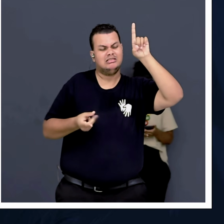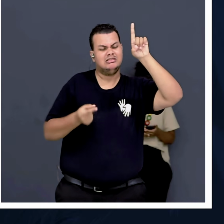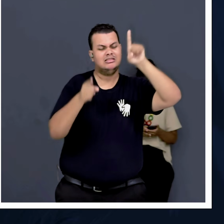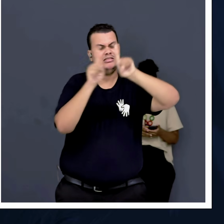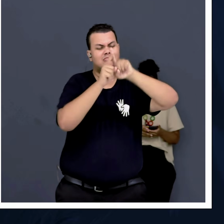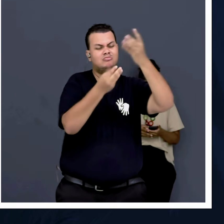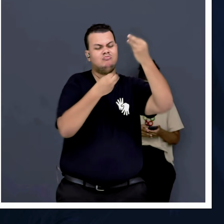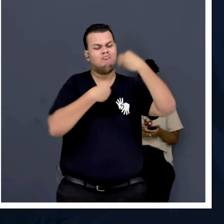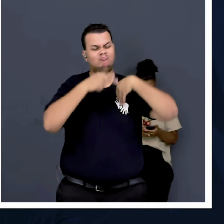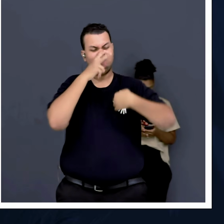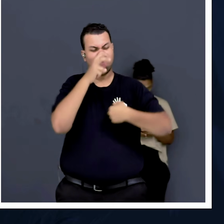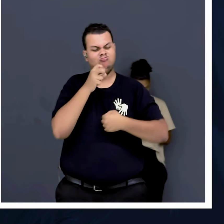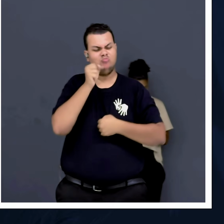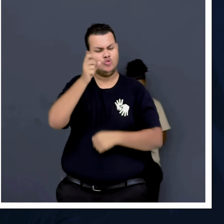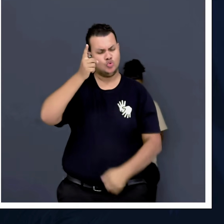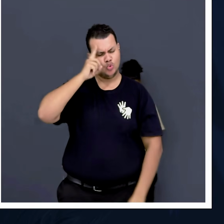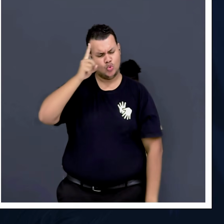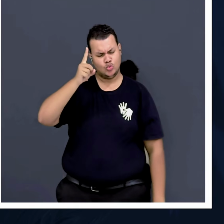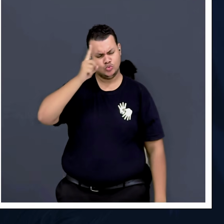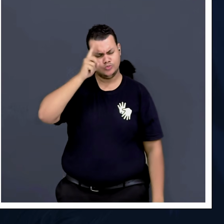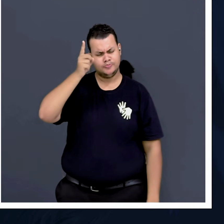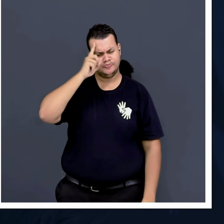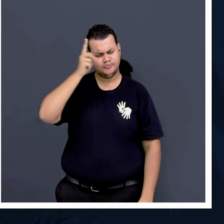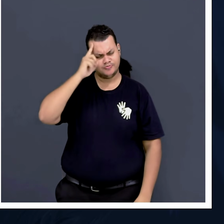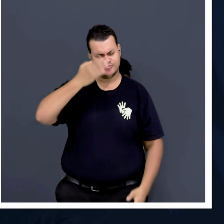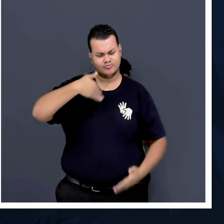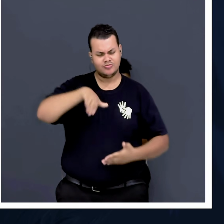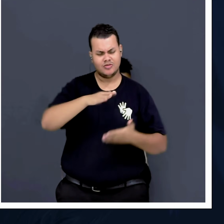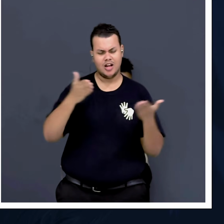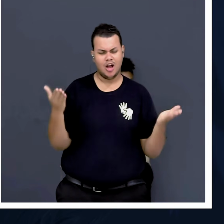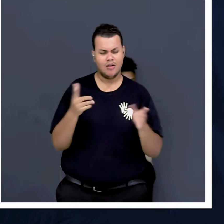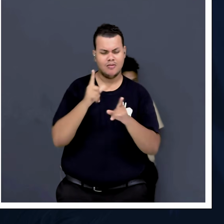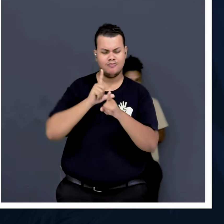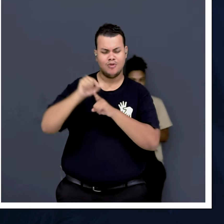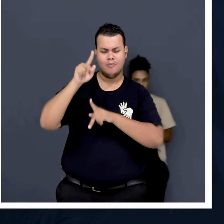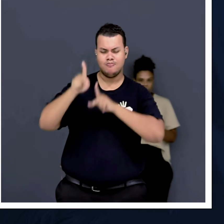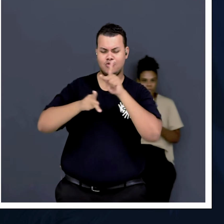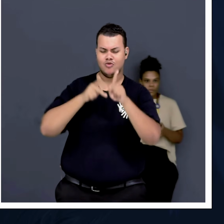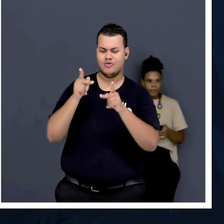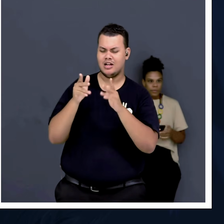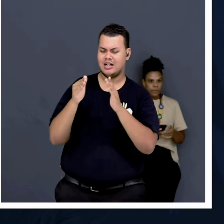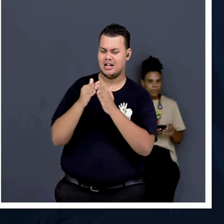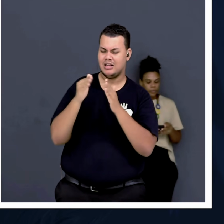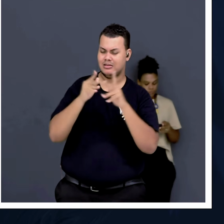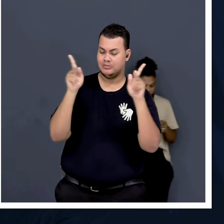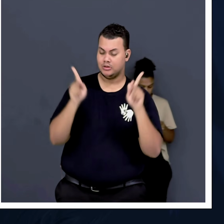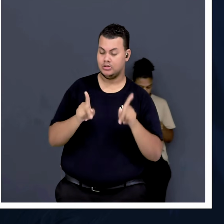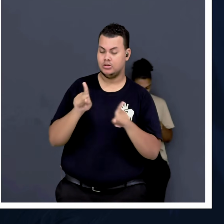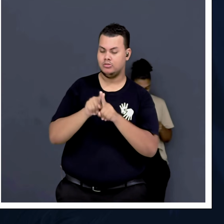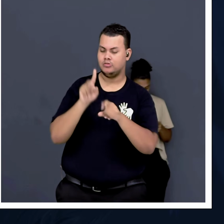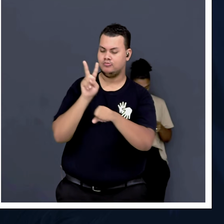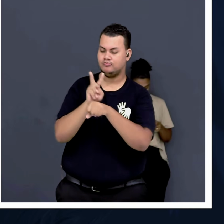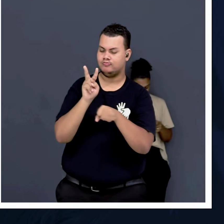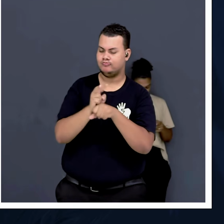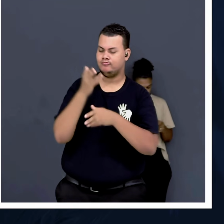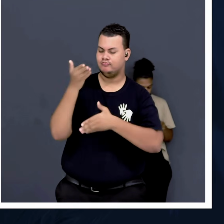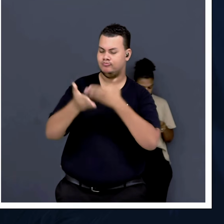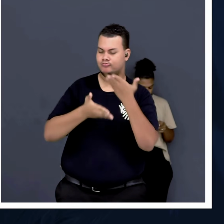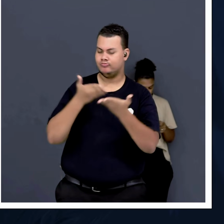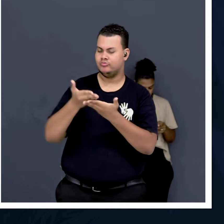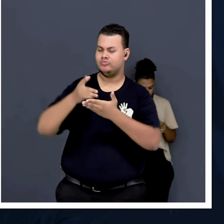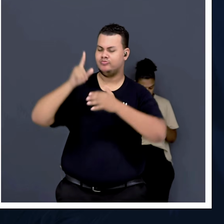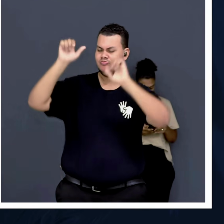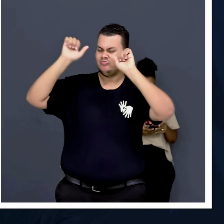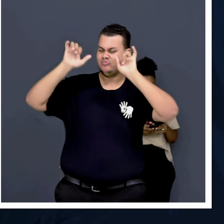nos fortalece todos os dias. Leva o Teu povo para casa em paz, guardados e protegidos. Que